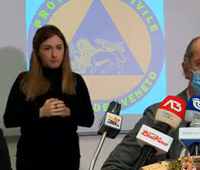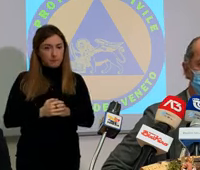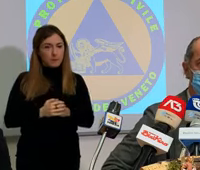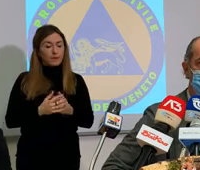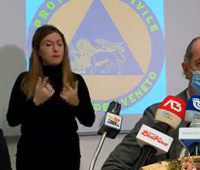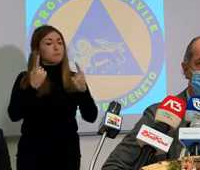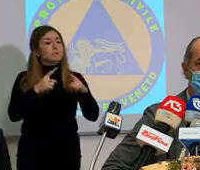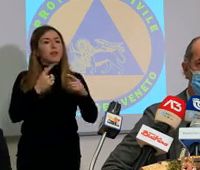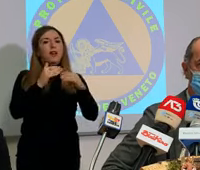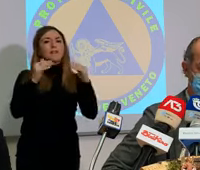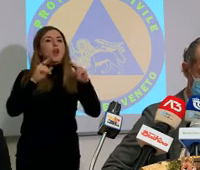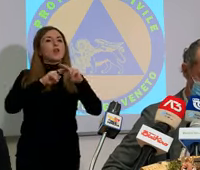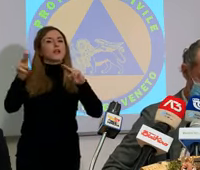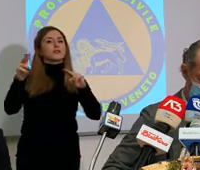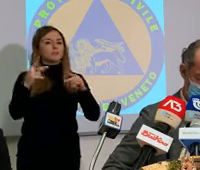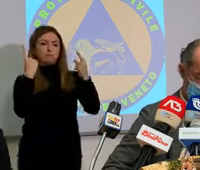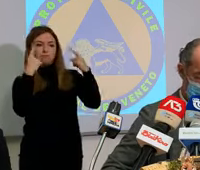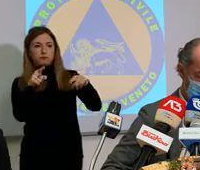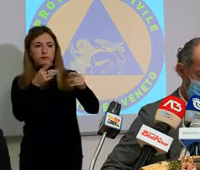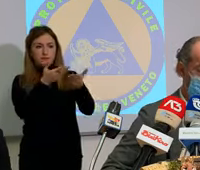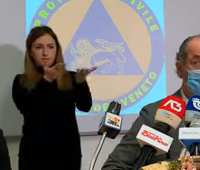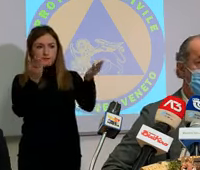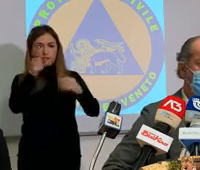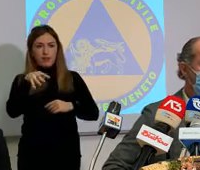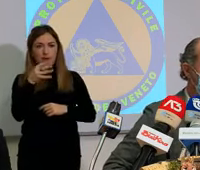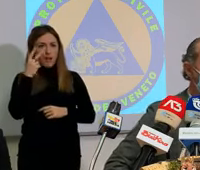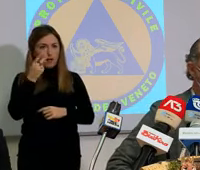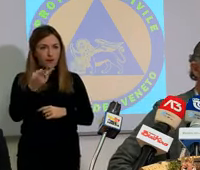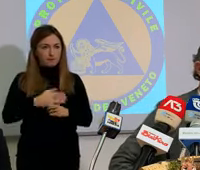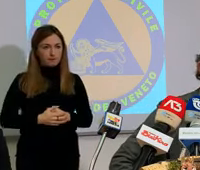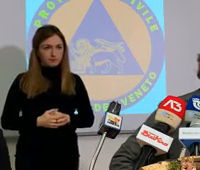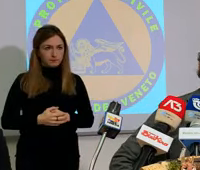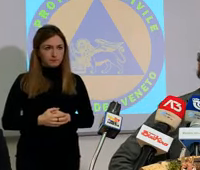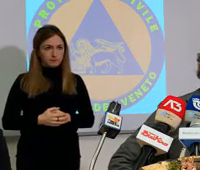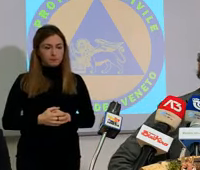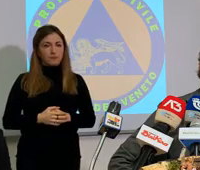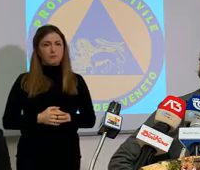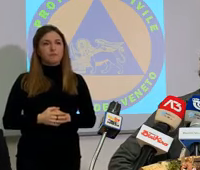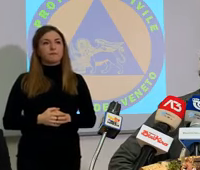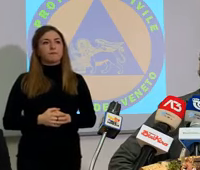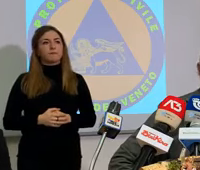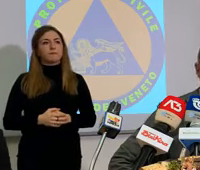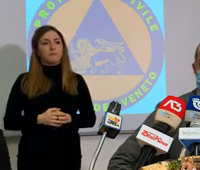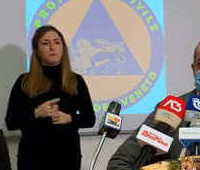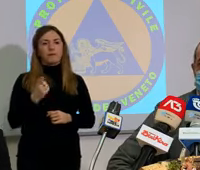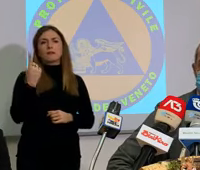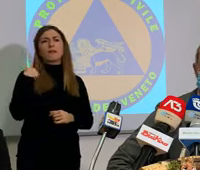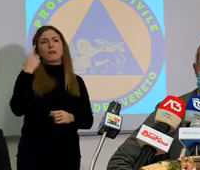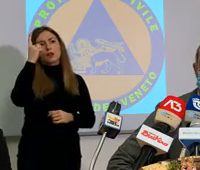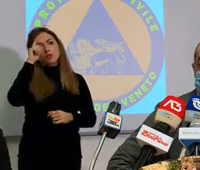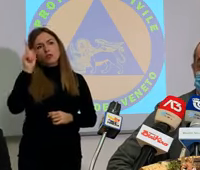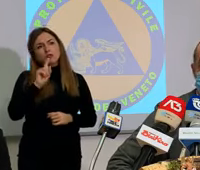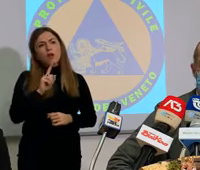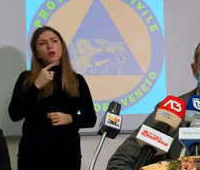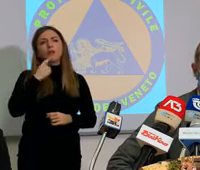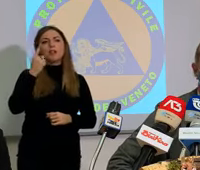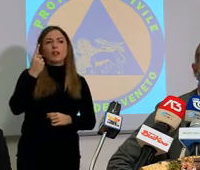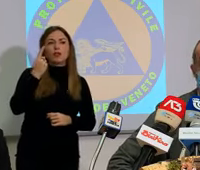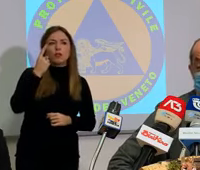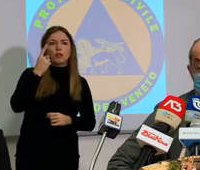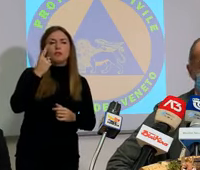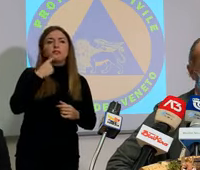spaccato nazionale in questo momento detto questo vi ricordo che sulla mortalità ieri non so se vi è stato detto perché ho voluto